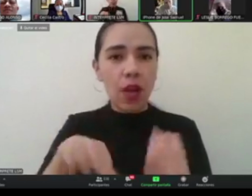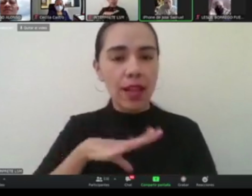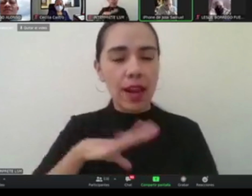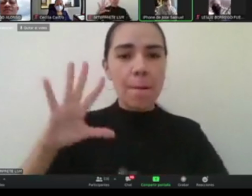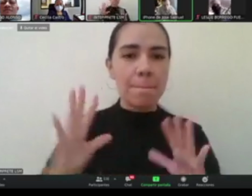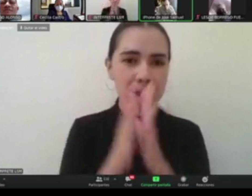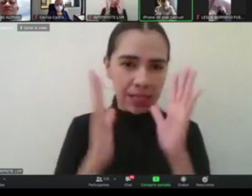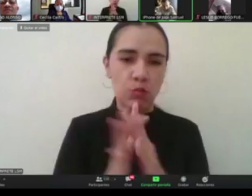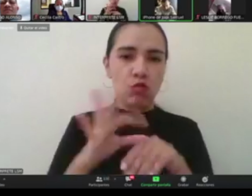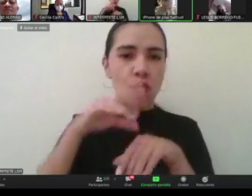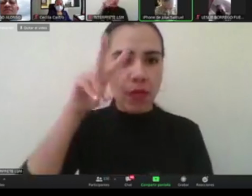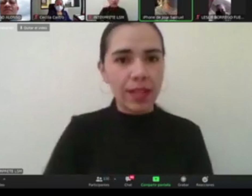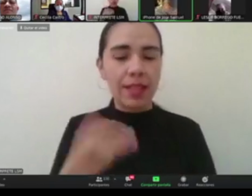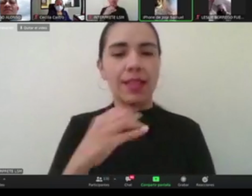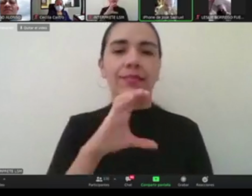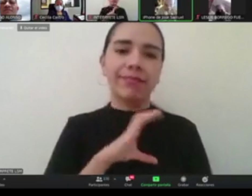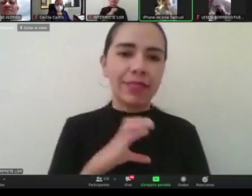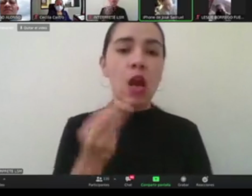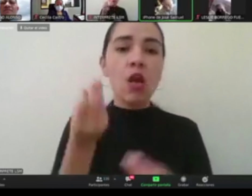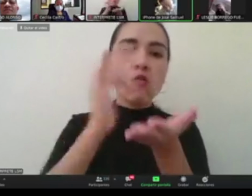efectivo. Muchas gracias.